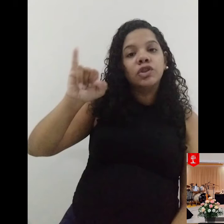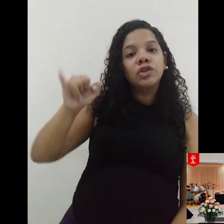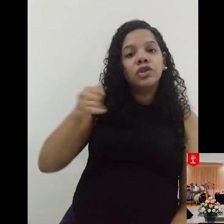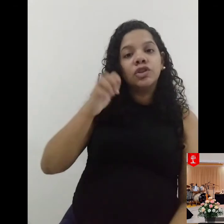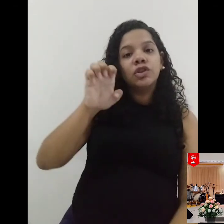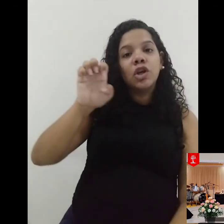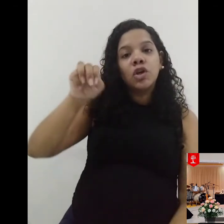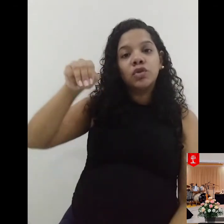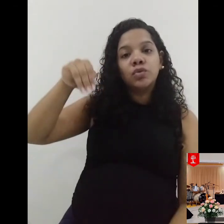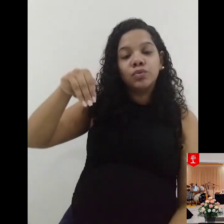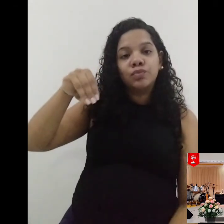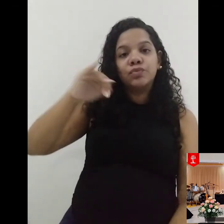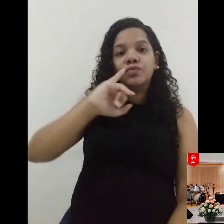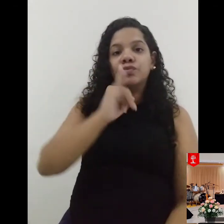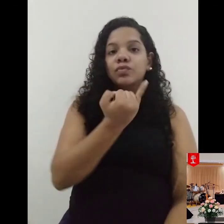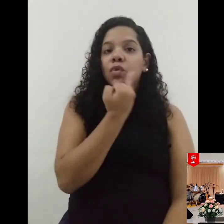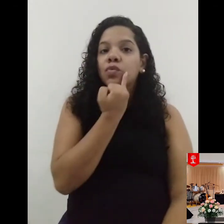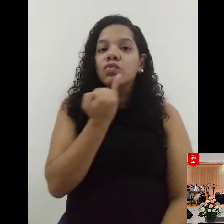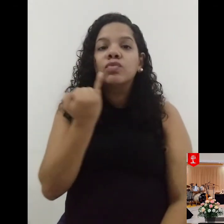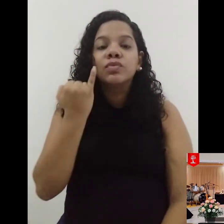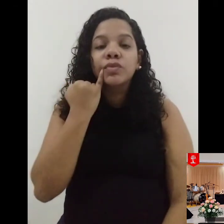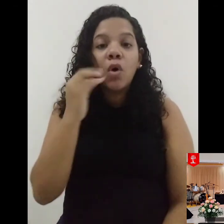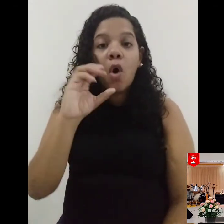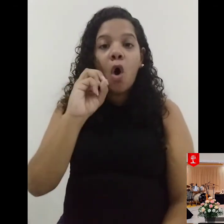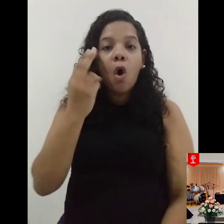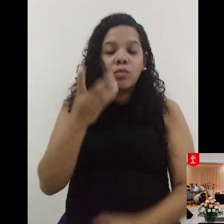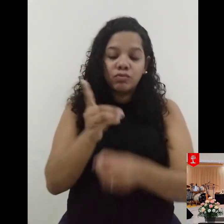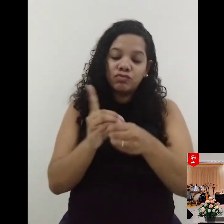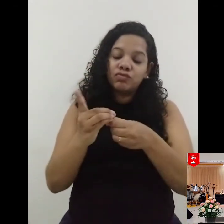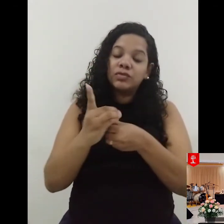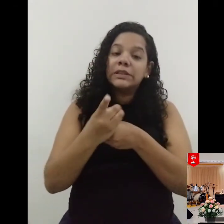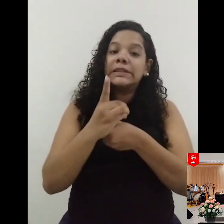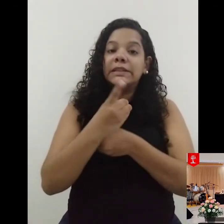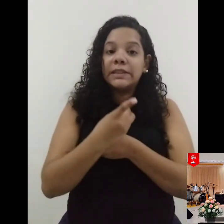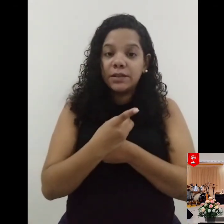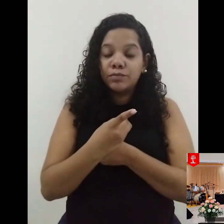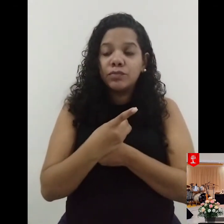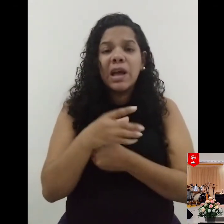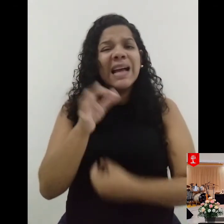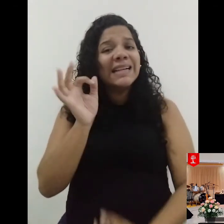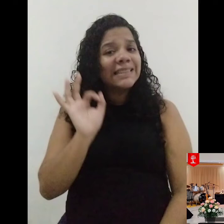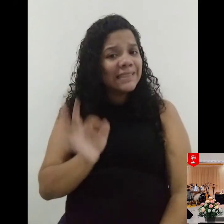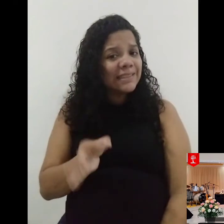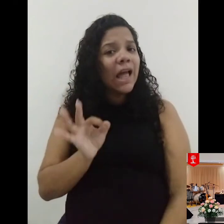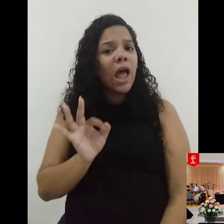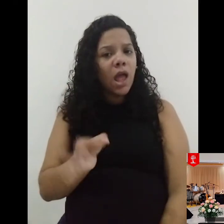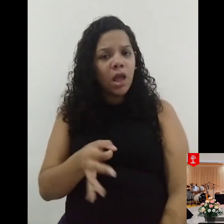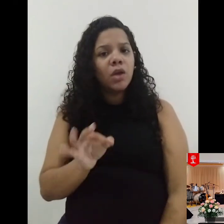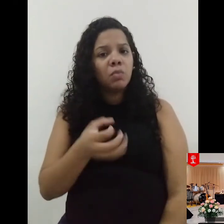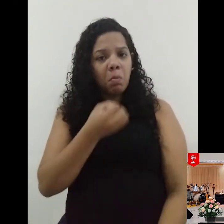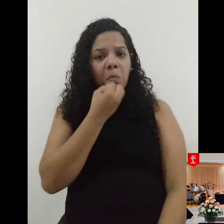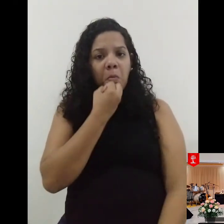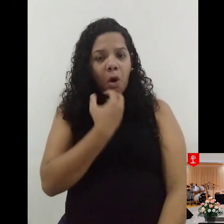É aquilo que Deus espera, que sejamos íntegros, não ladrões, não corruptos.